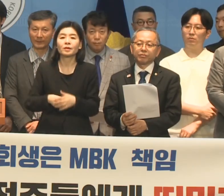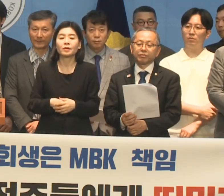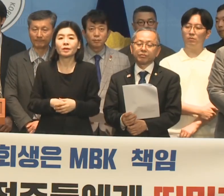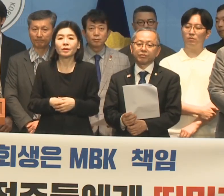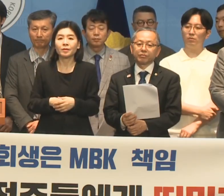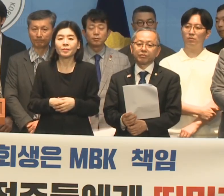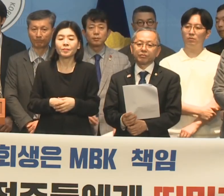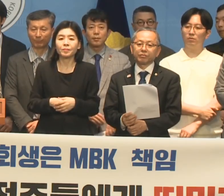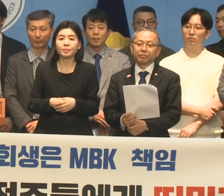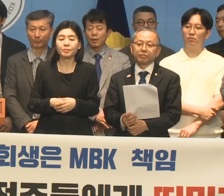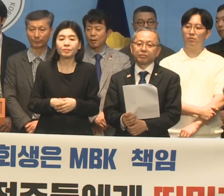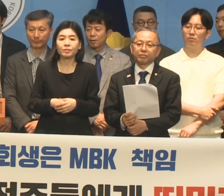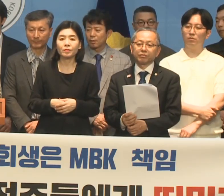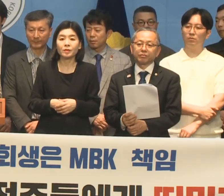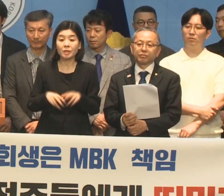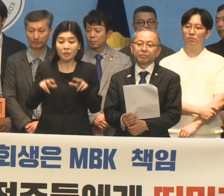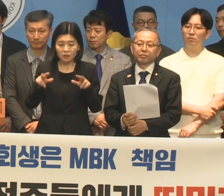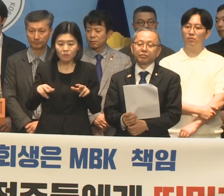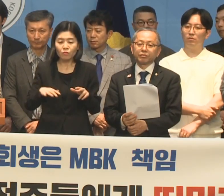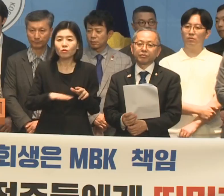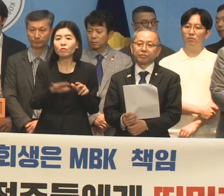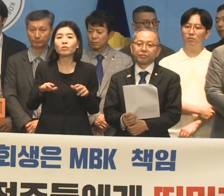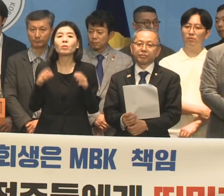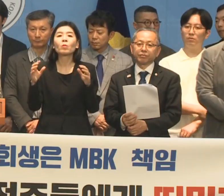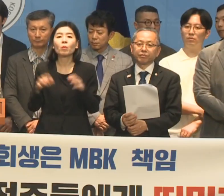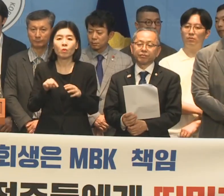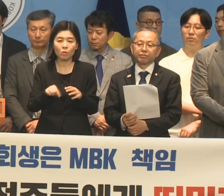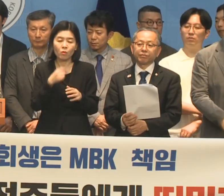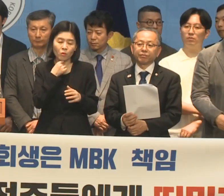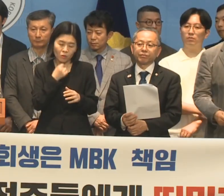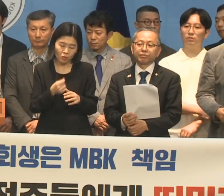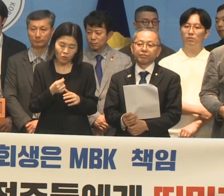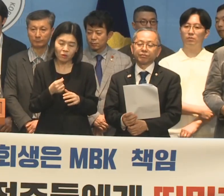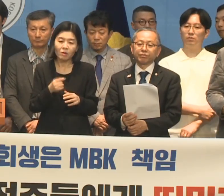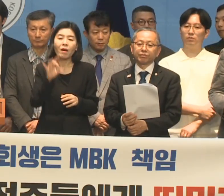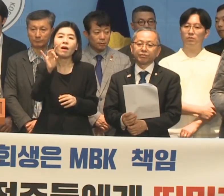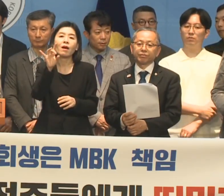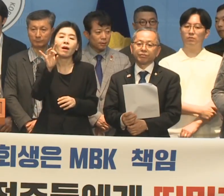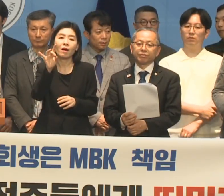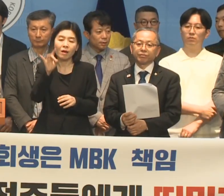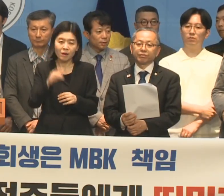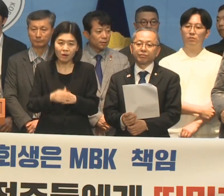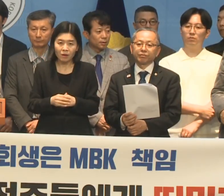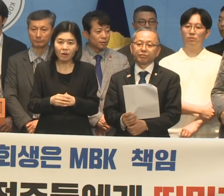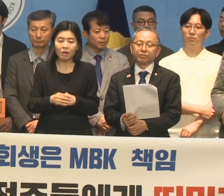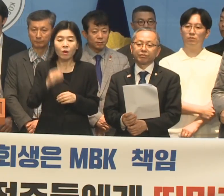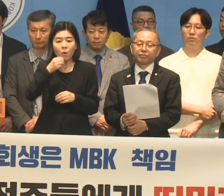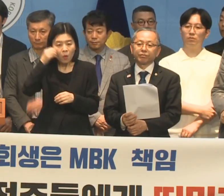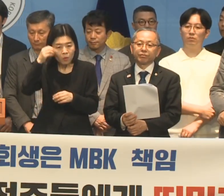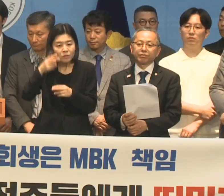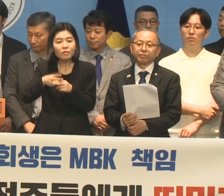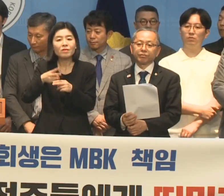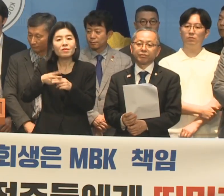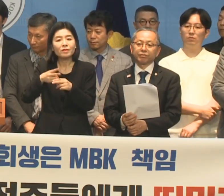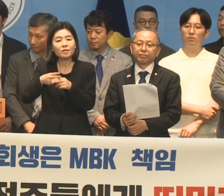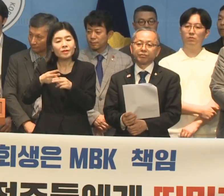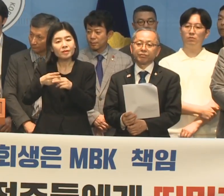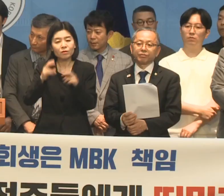끝으로 모인 우리 모두가 바라는 것은 오직 하나입니다. 홈플러스의 조기